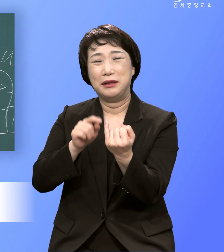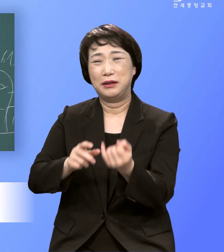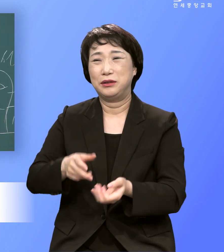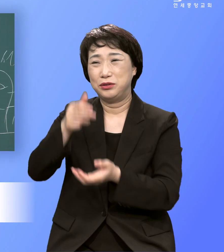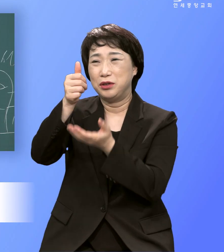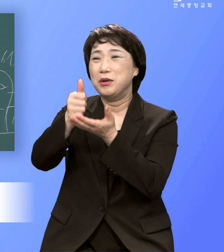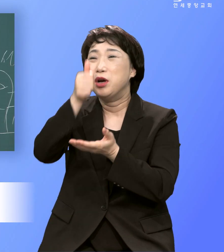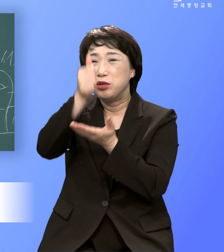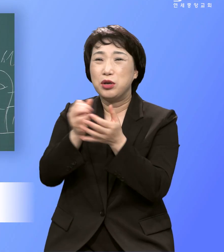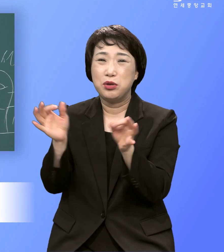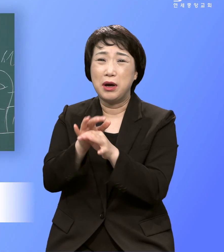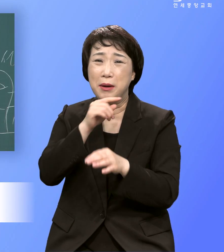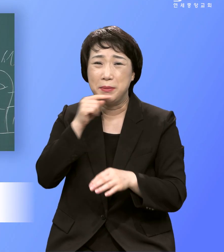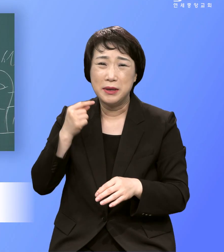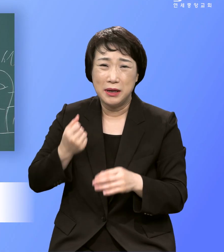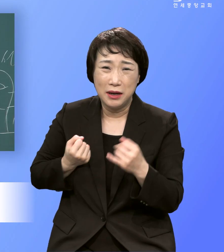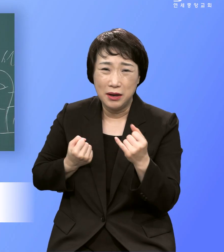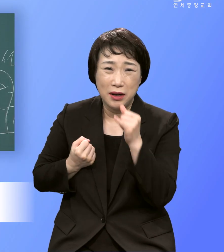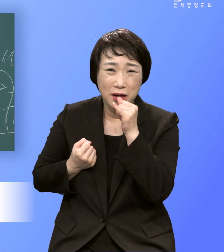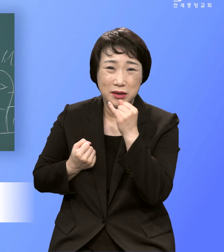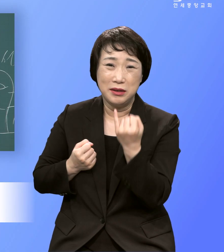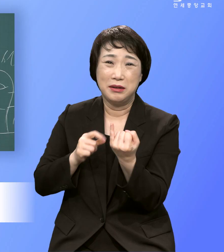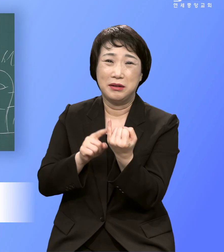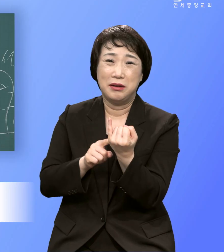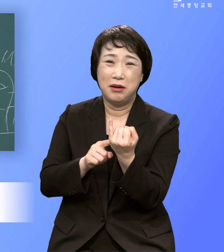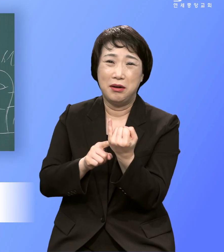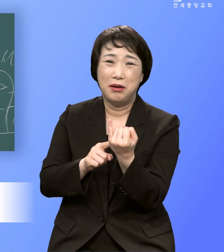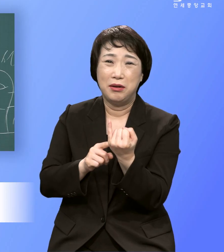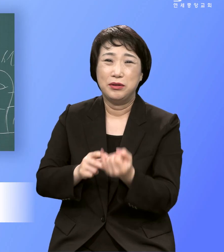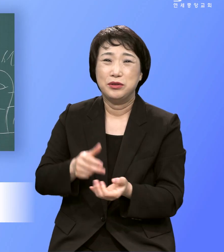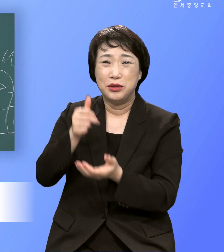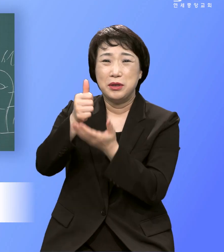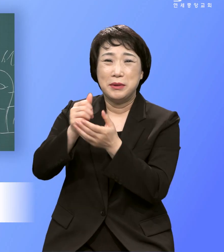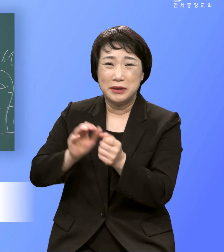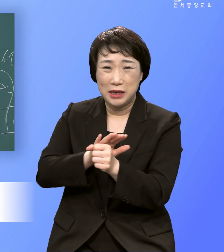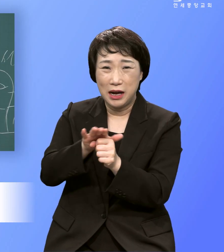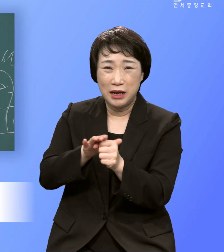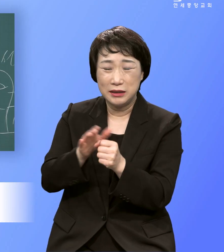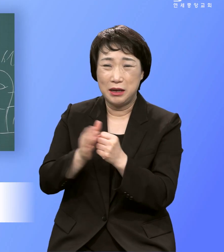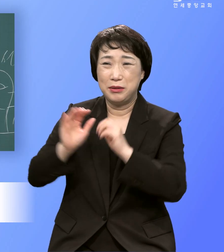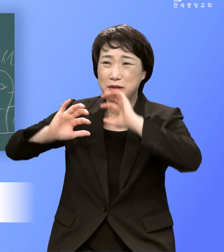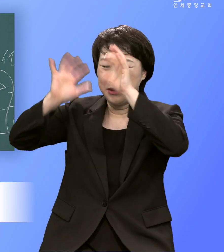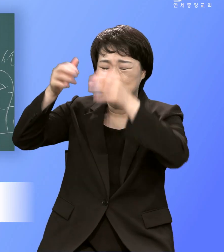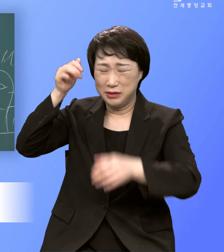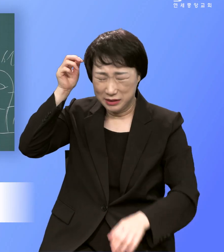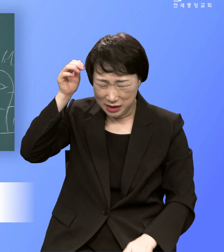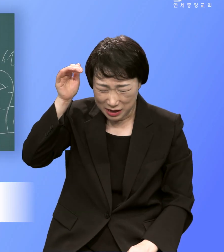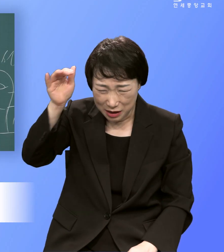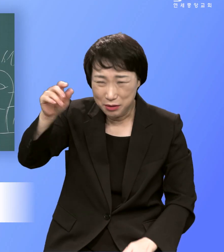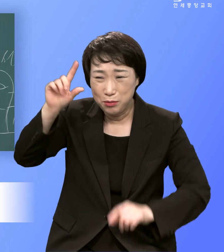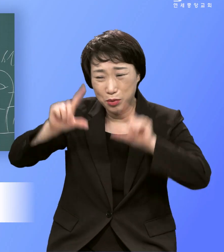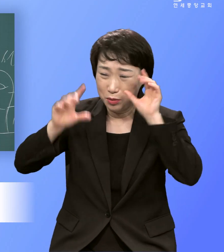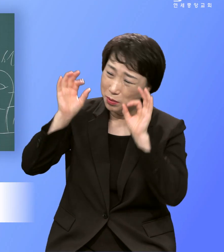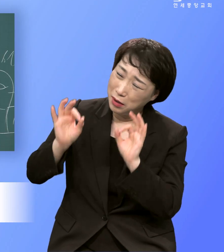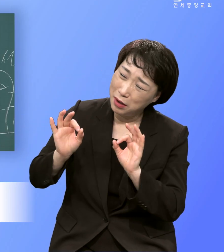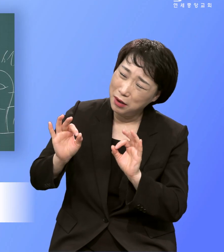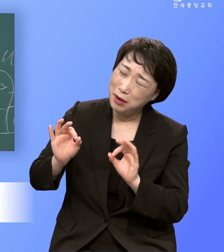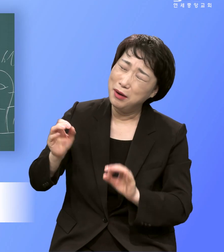주님의 속죄의 피를 가슴에 끌어안고 그 주님을 사랑함으로 천국을 열망하는 그 모습에